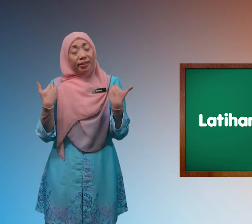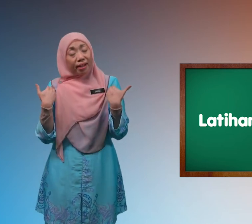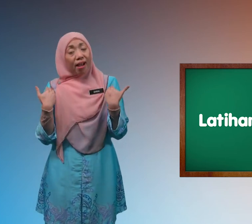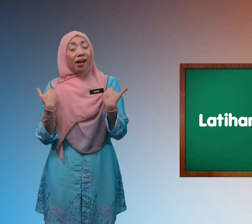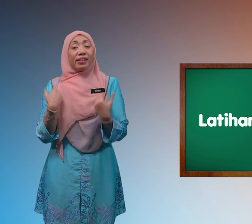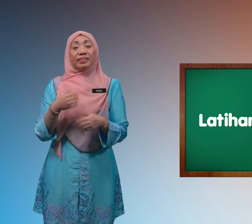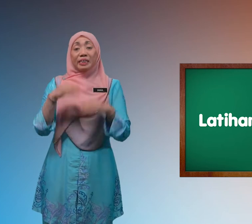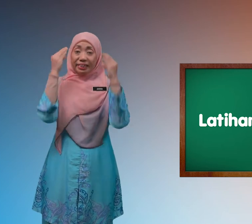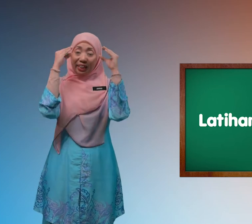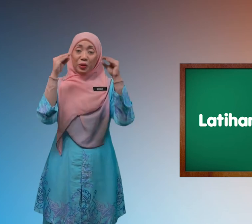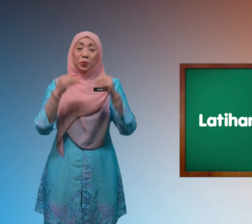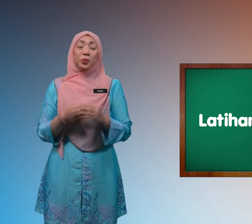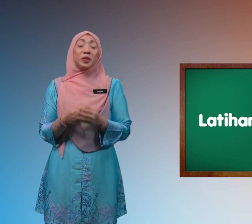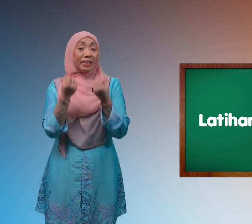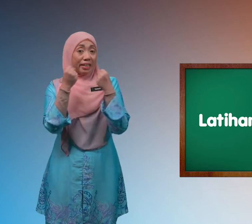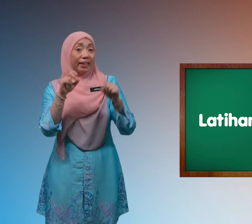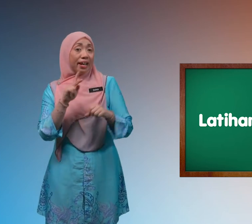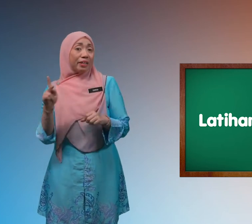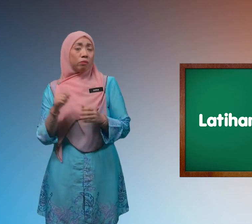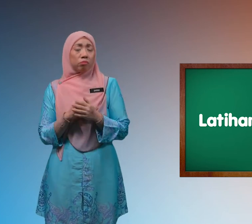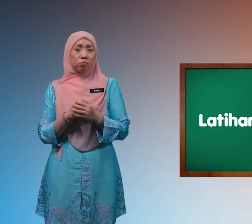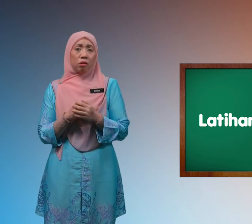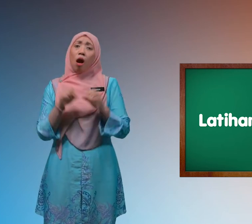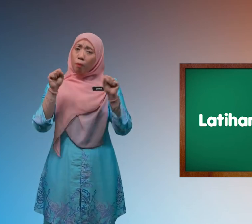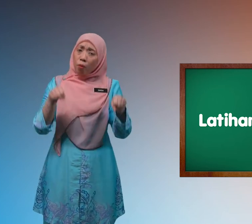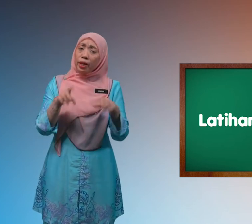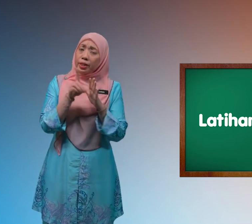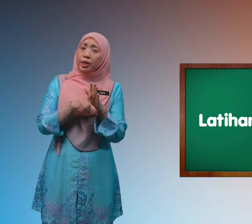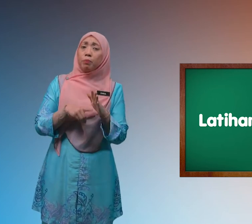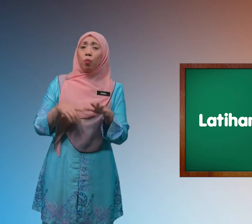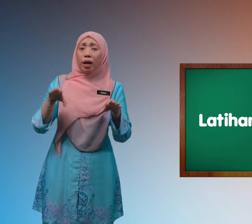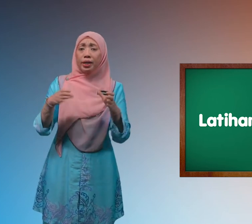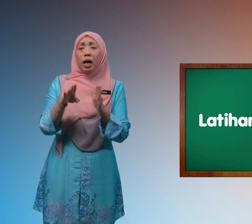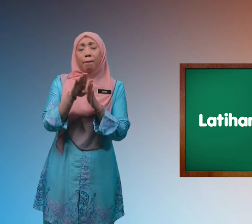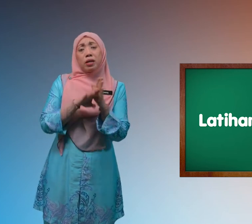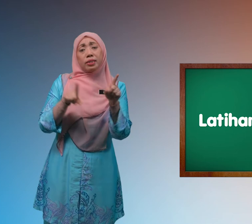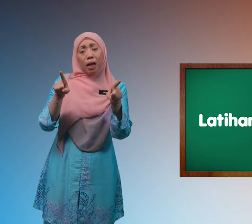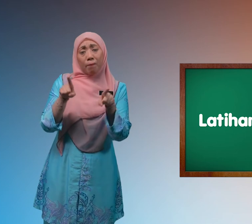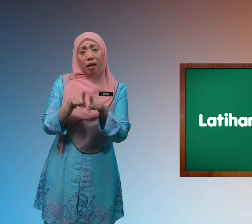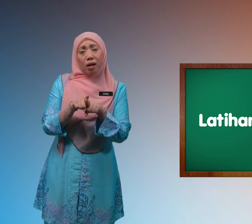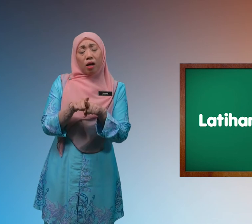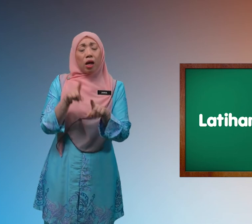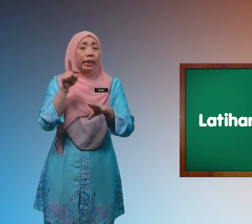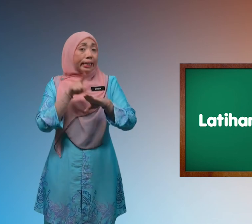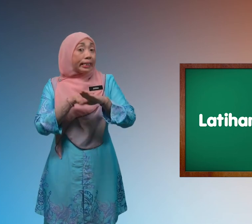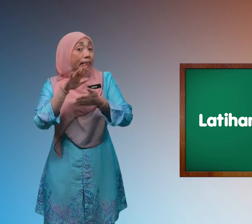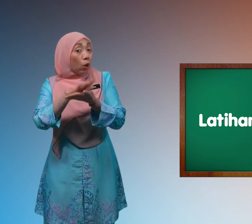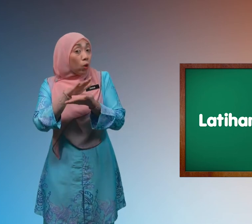Ada cikgu sediakan. Boleh dibuat bersama di